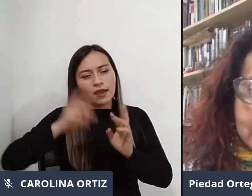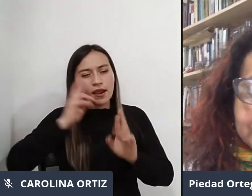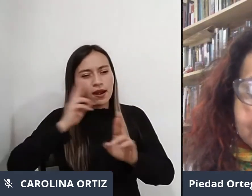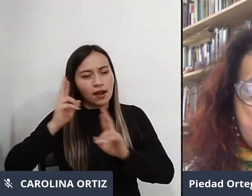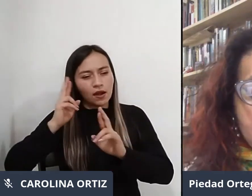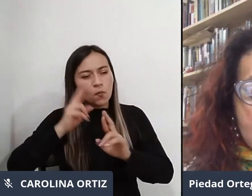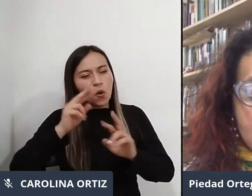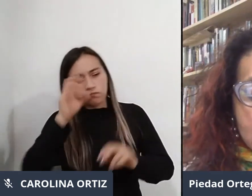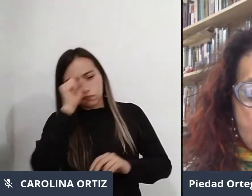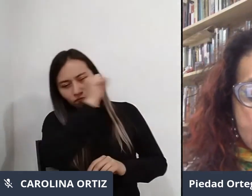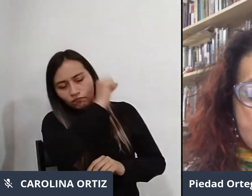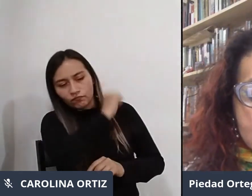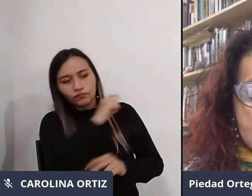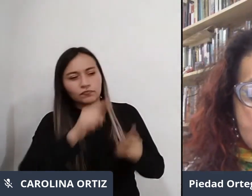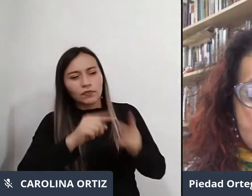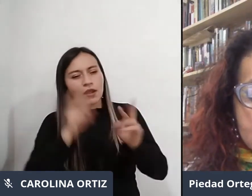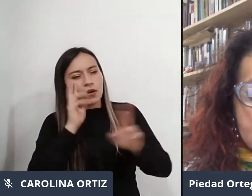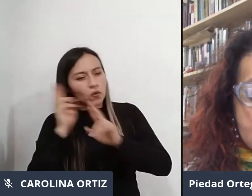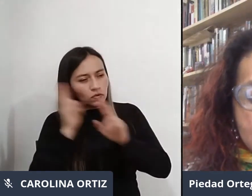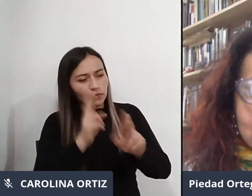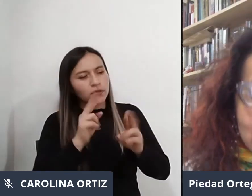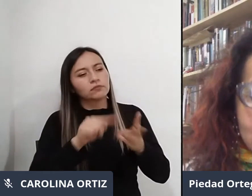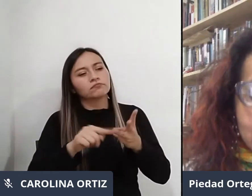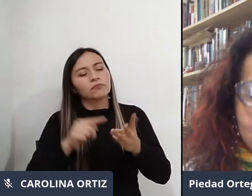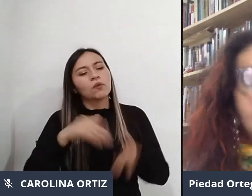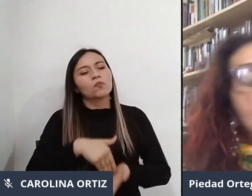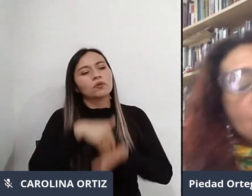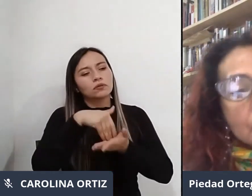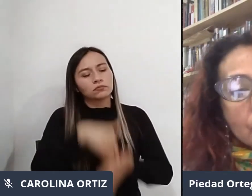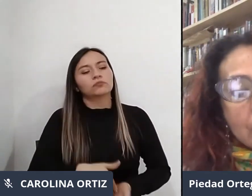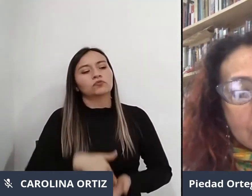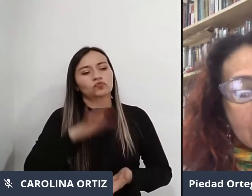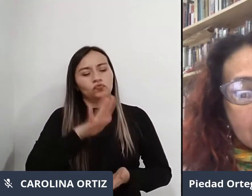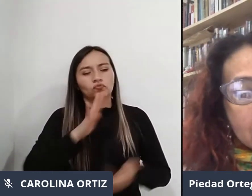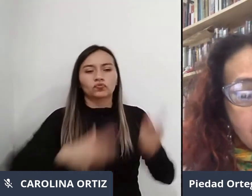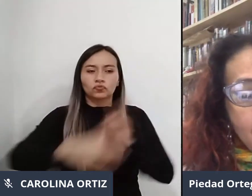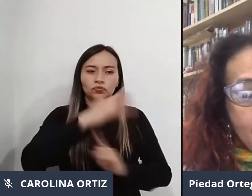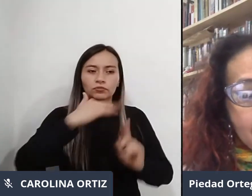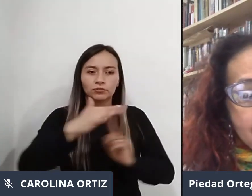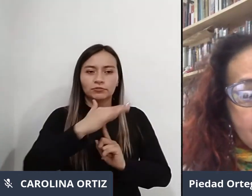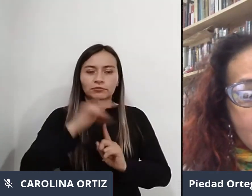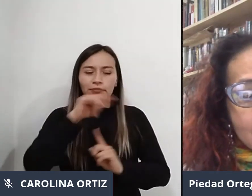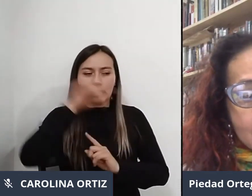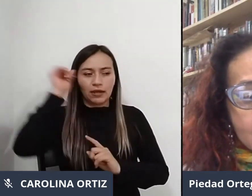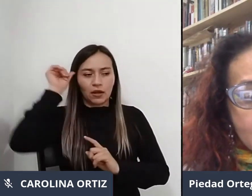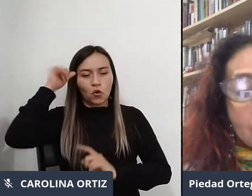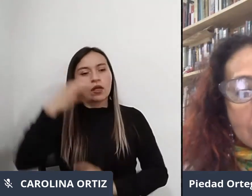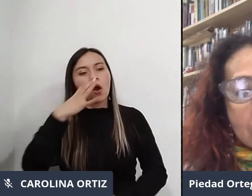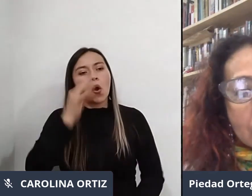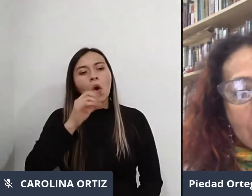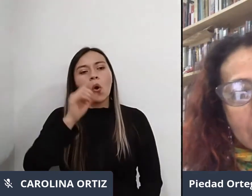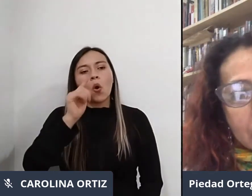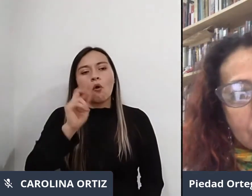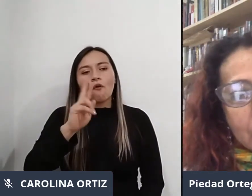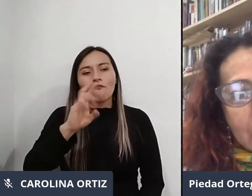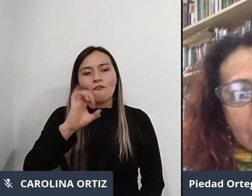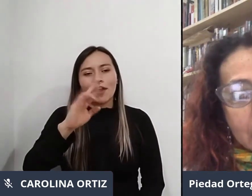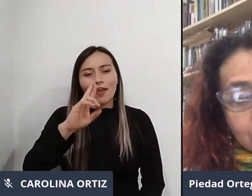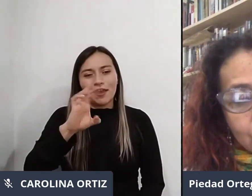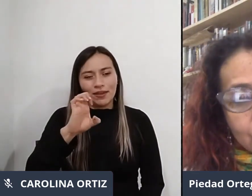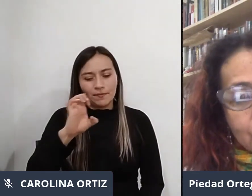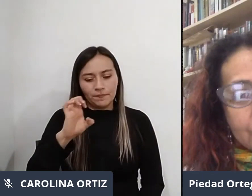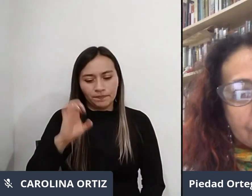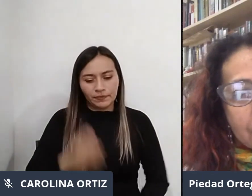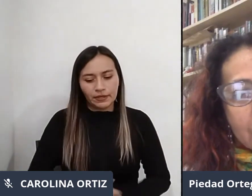contexto. Y aquí recordar a Freire cuando dice: necesitamos hacer una lectura